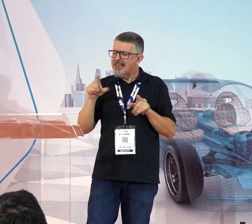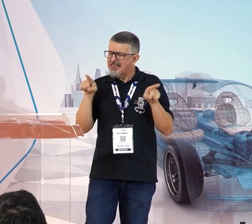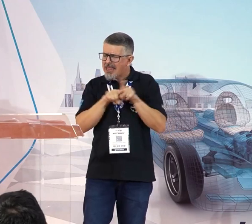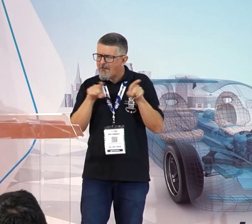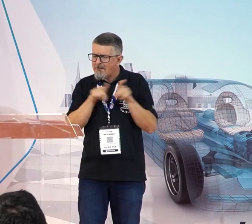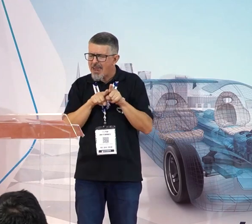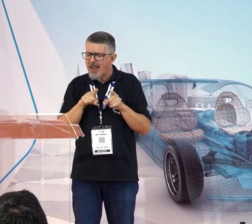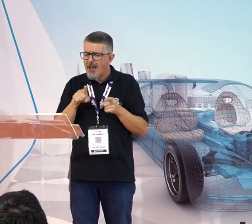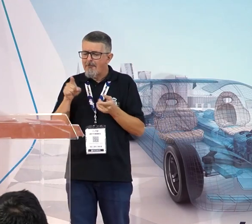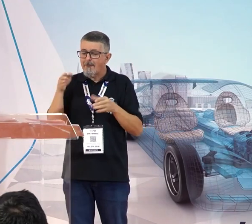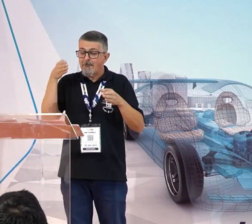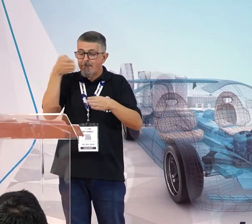ama caminhão.